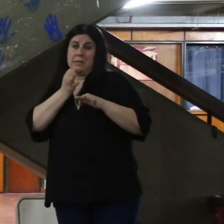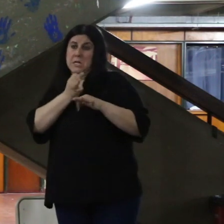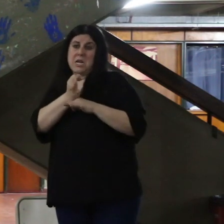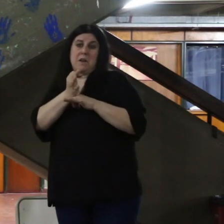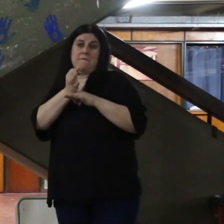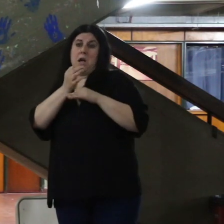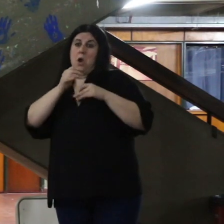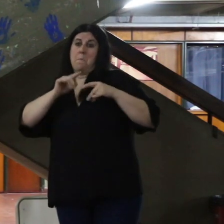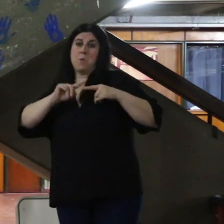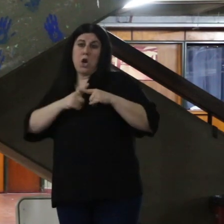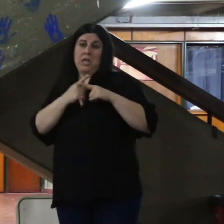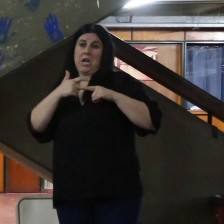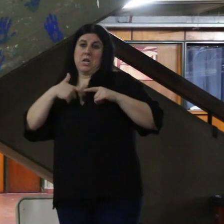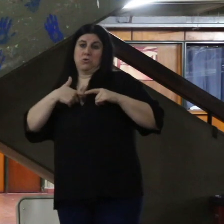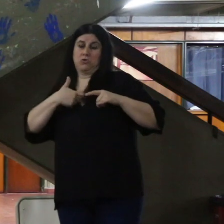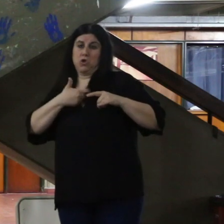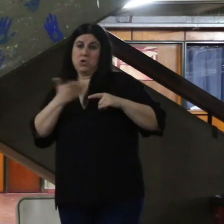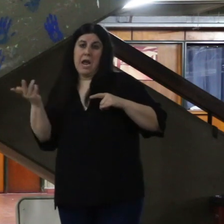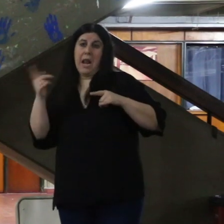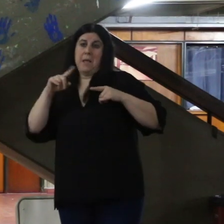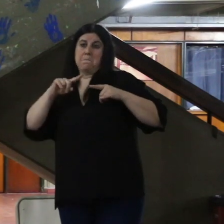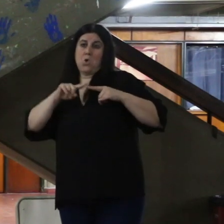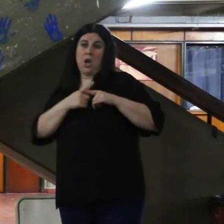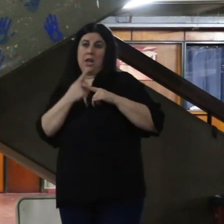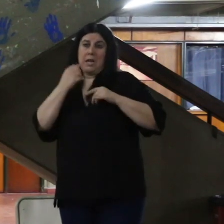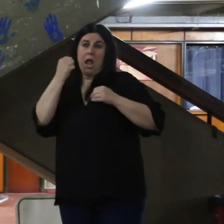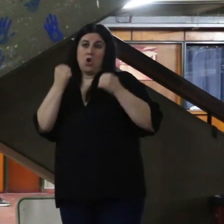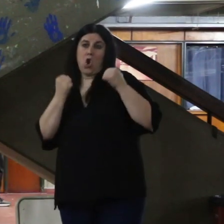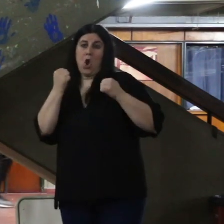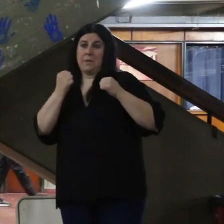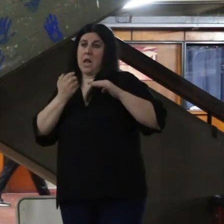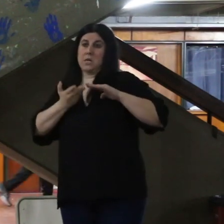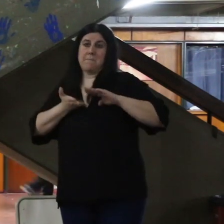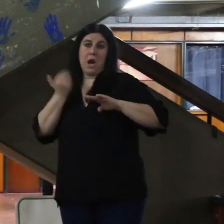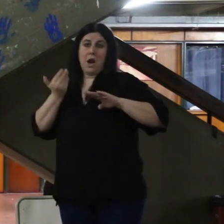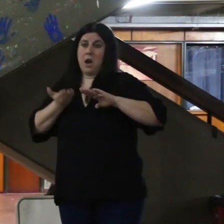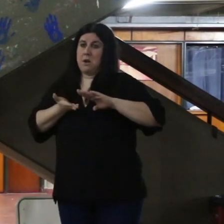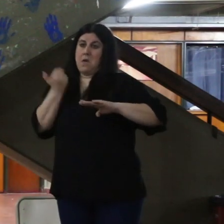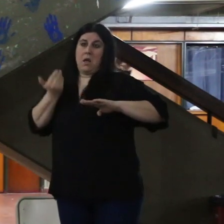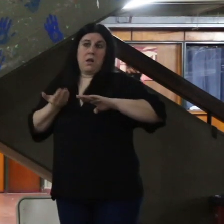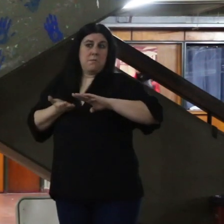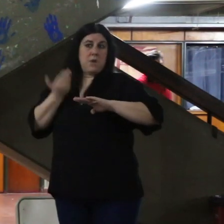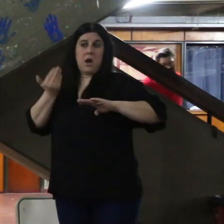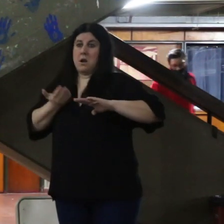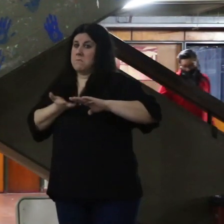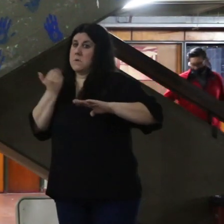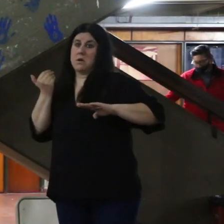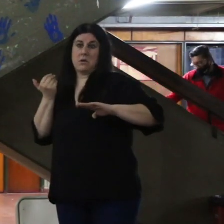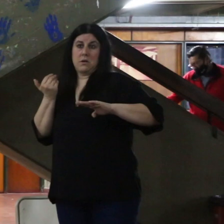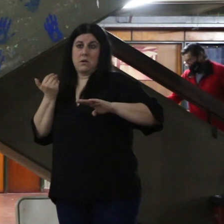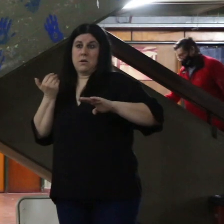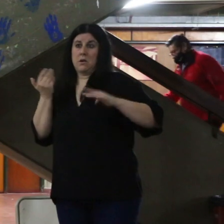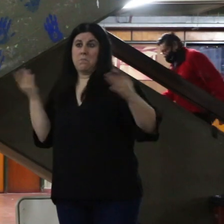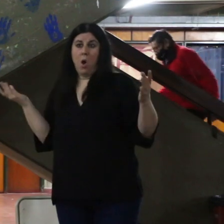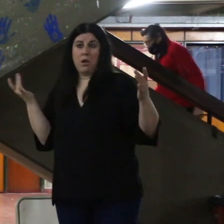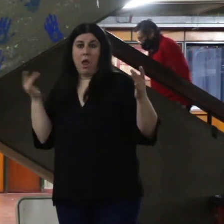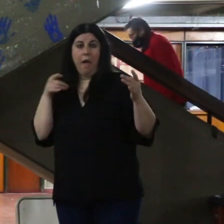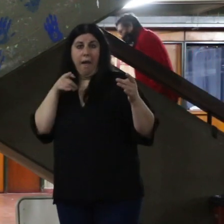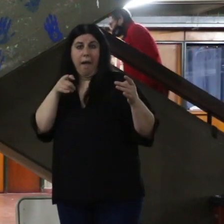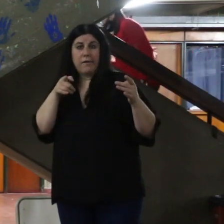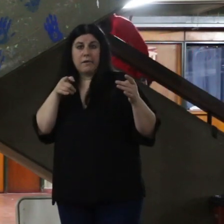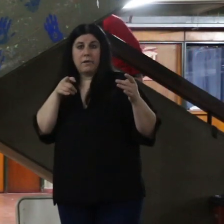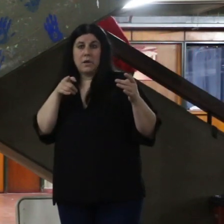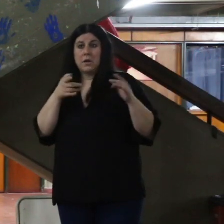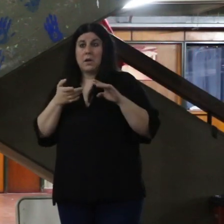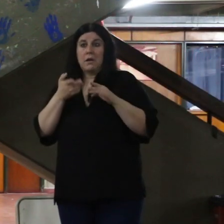financiamiento, políticas sociales, ¿sí? Políticas que tendrían a tratar de que seamos un poquito